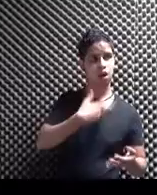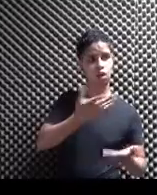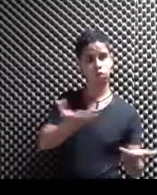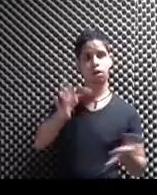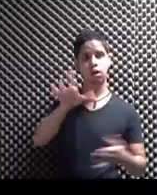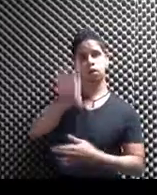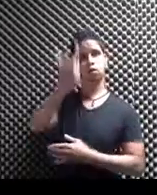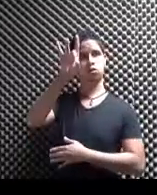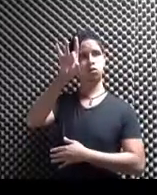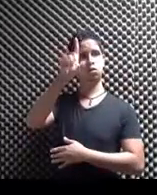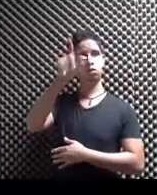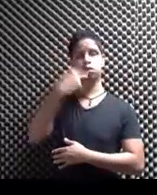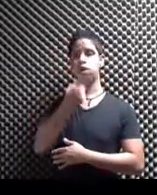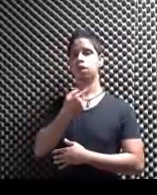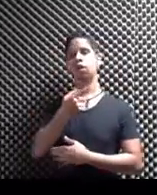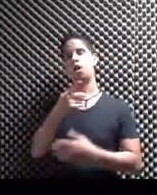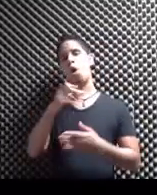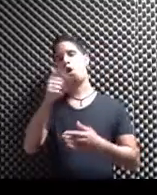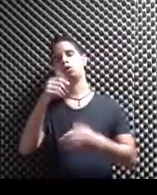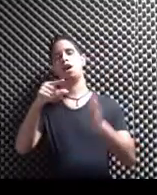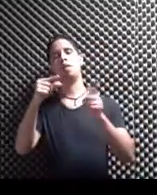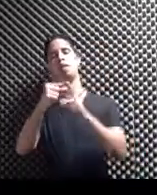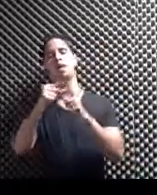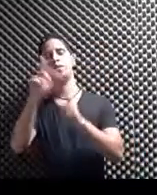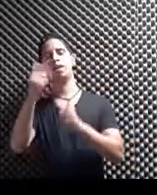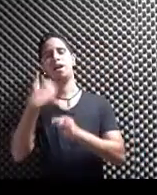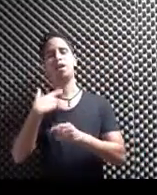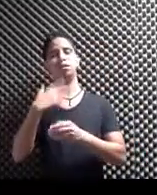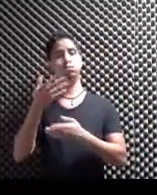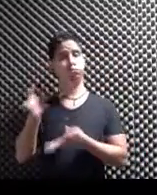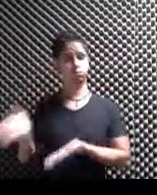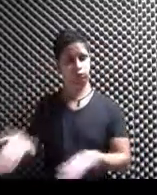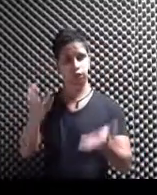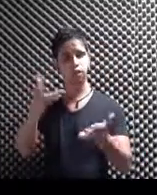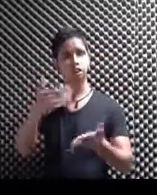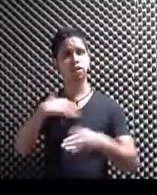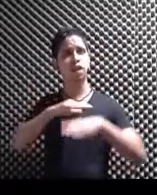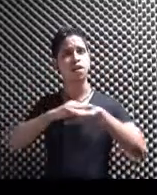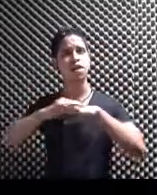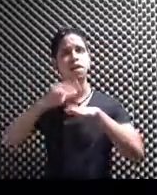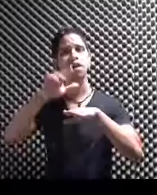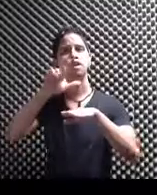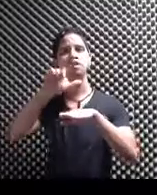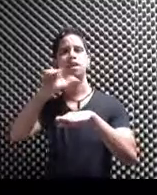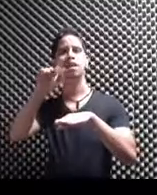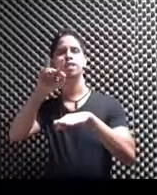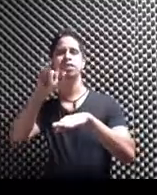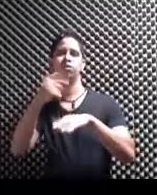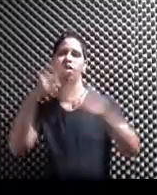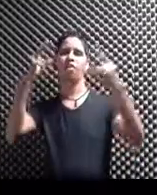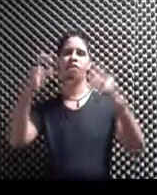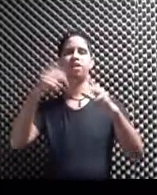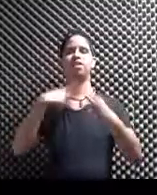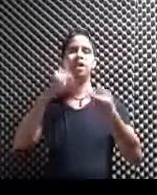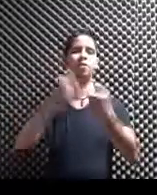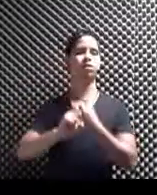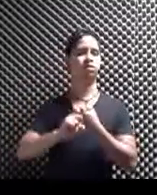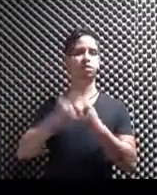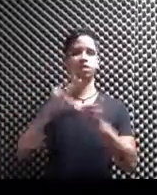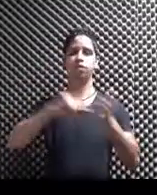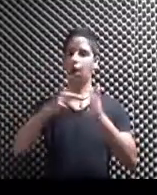palabras zúmbate que está llanito zúmbate habla escucha no es una rolla bichuela porque es que también hay que zúmbate que vas bien exactamente